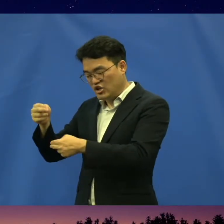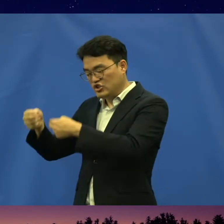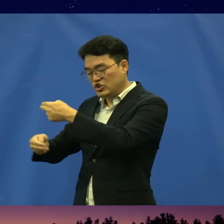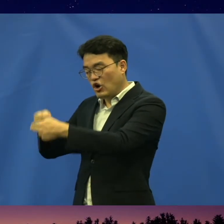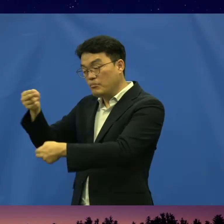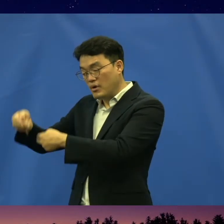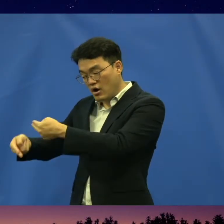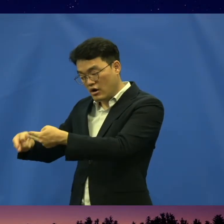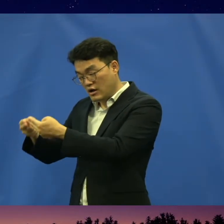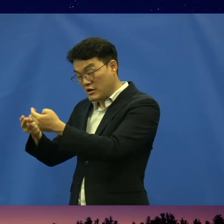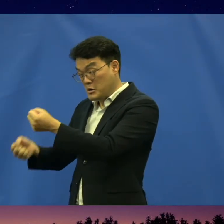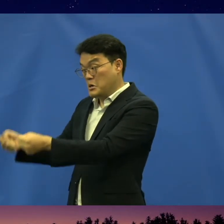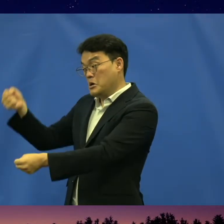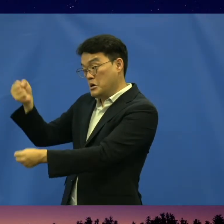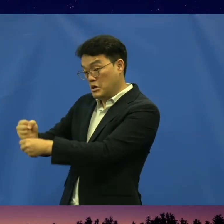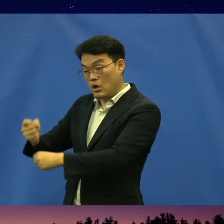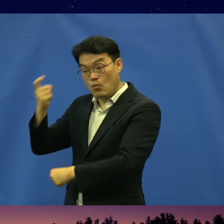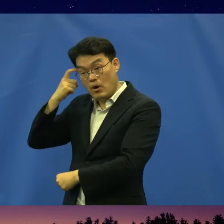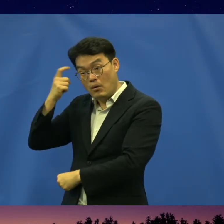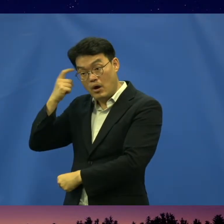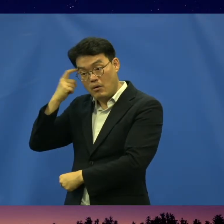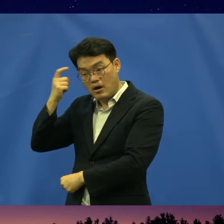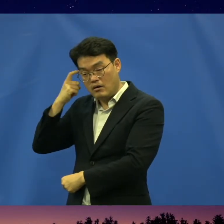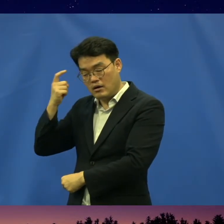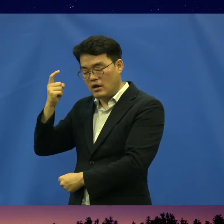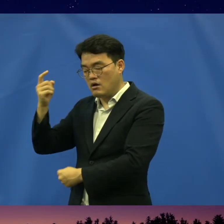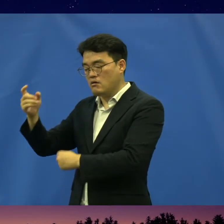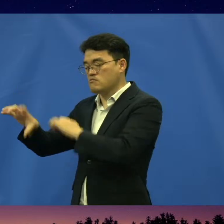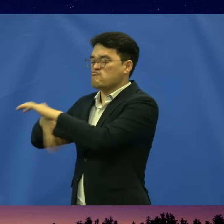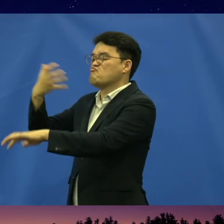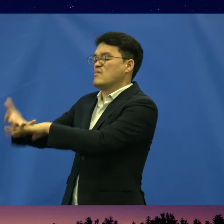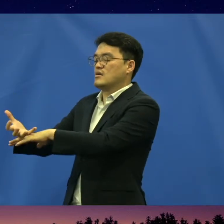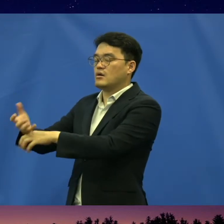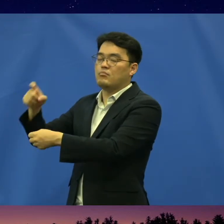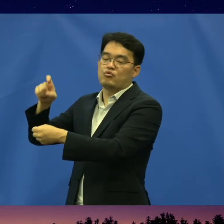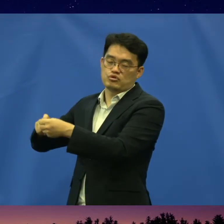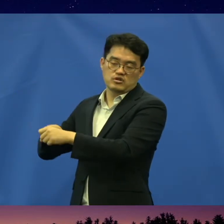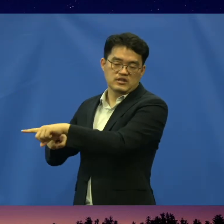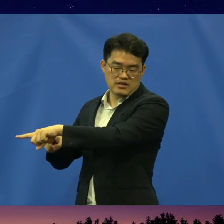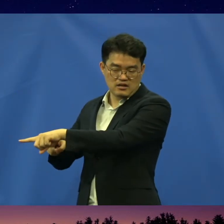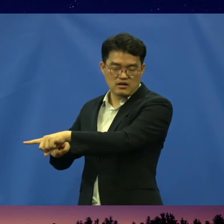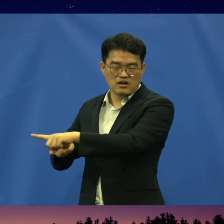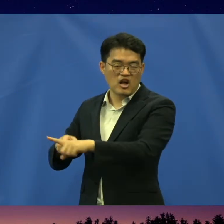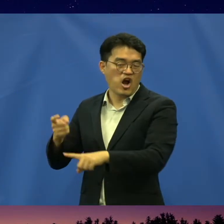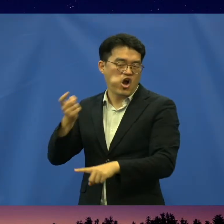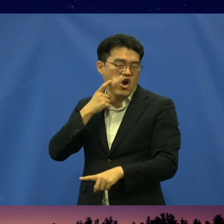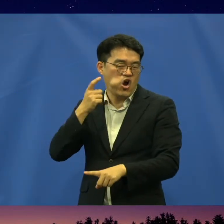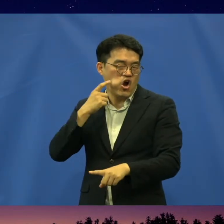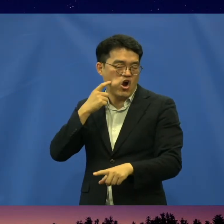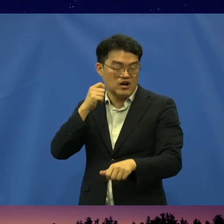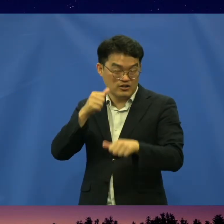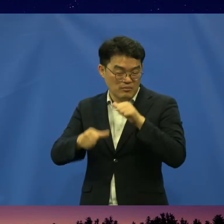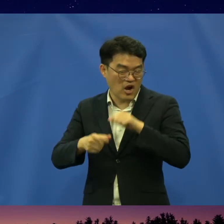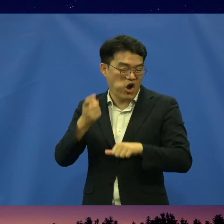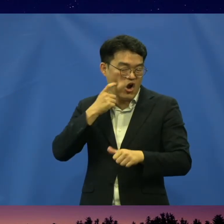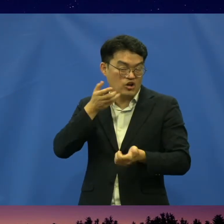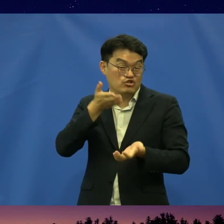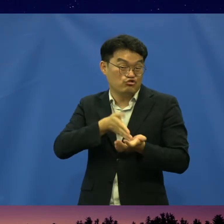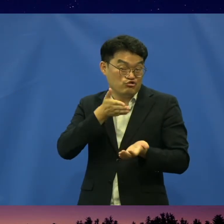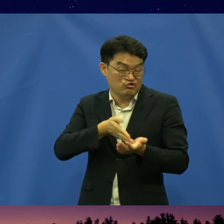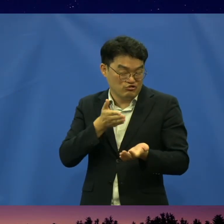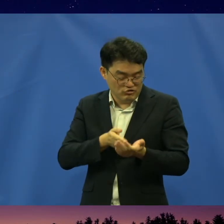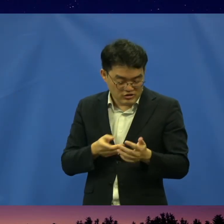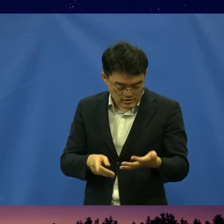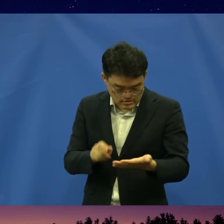건축함으로 왕이 되려고 한다는 근거 없는 소문. 여러분, 그런 소문들이 이방 중에서도 나오고 가스무라고 하는